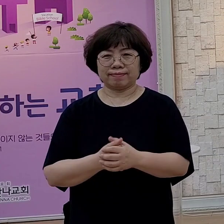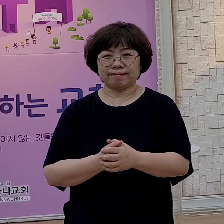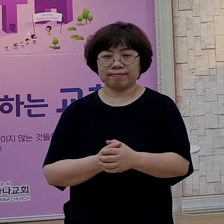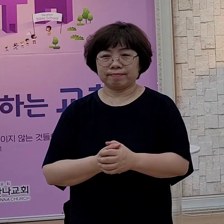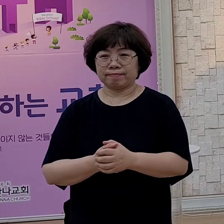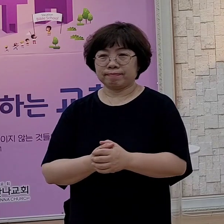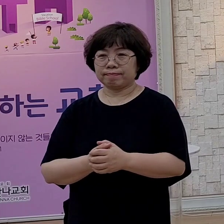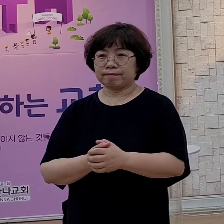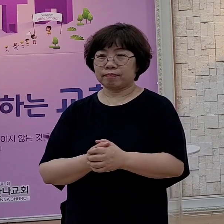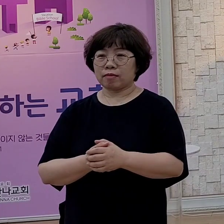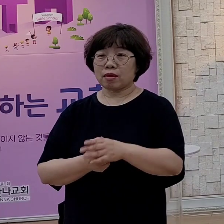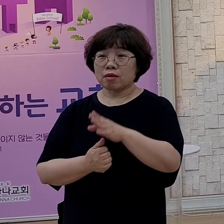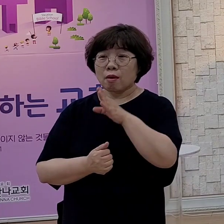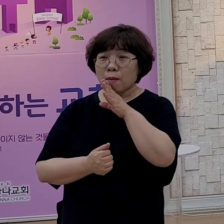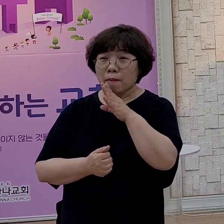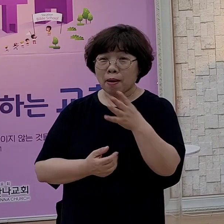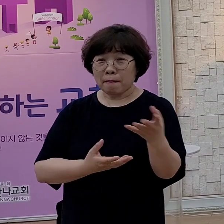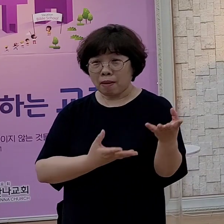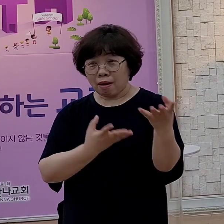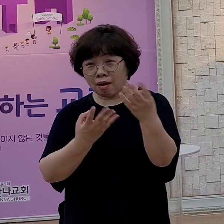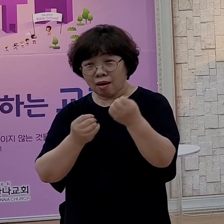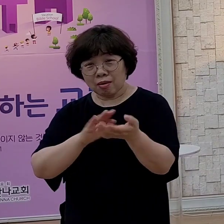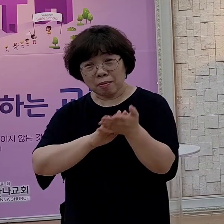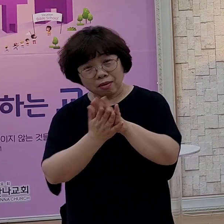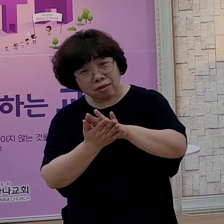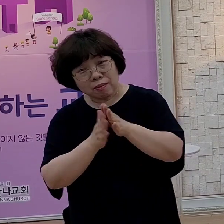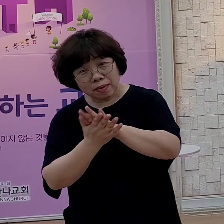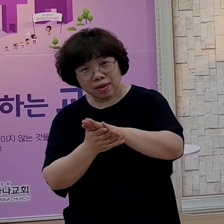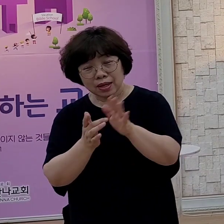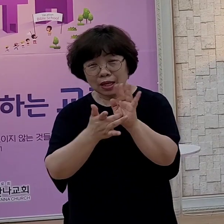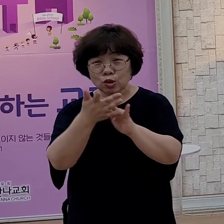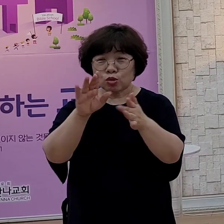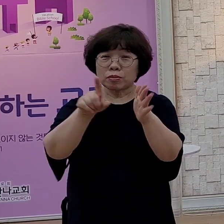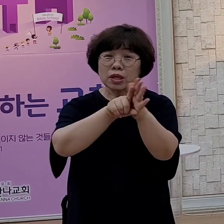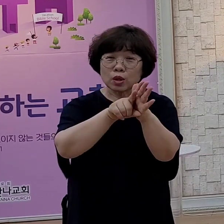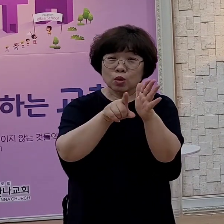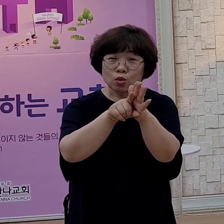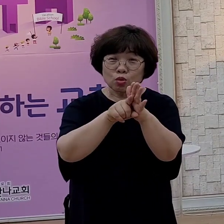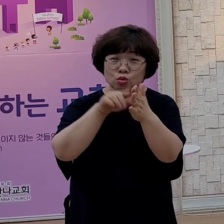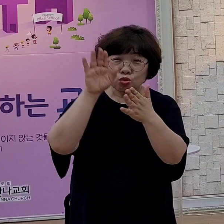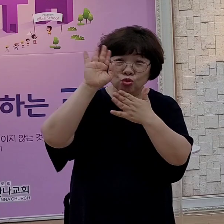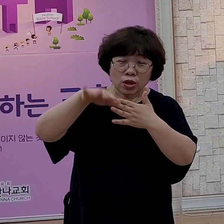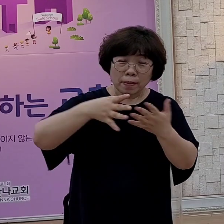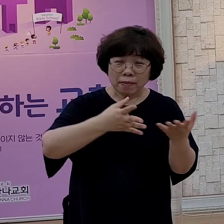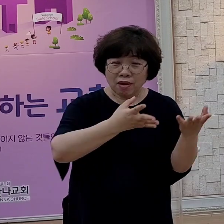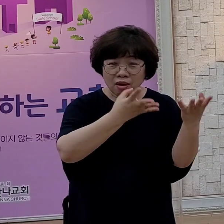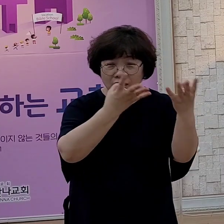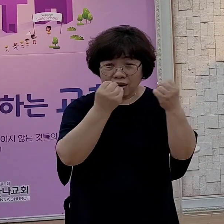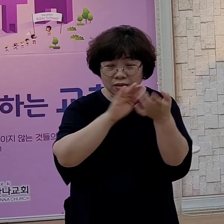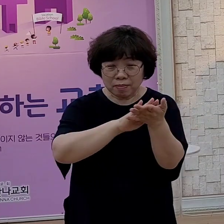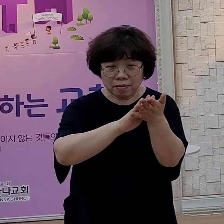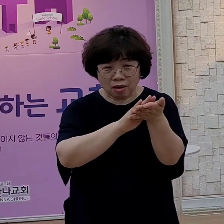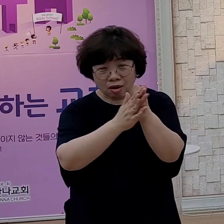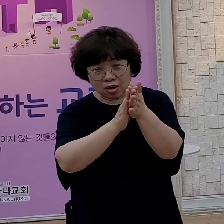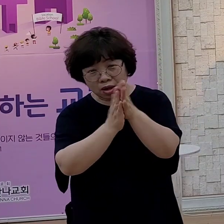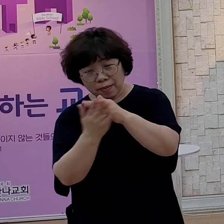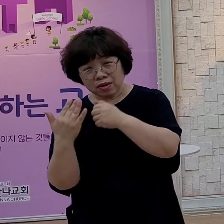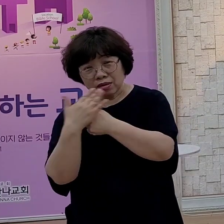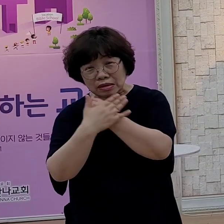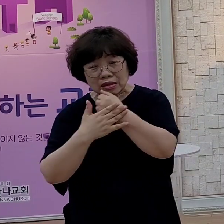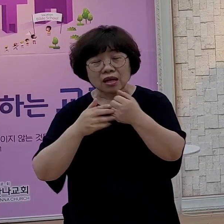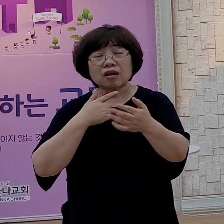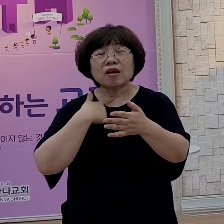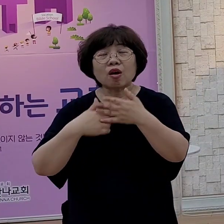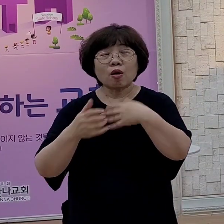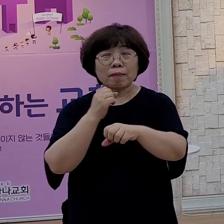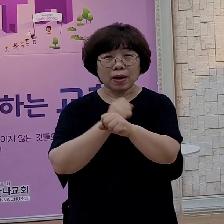여러분, 정말 많이 바뀌었죠. 예수 믿고 이런 많은 변화와 은혜들을 경험하며 사는